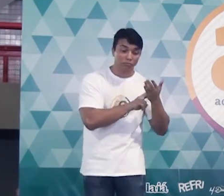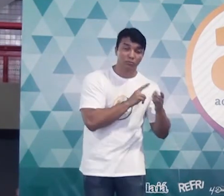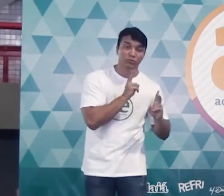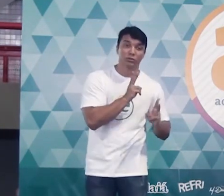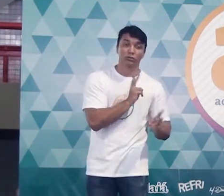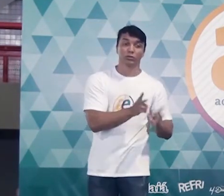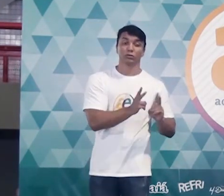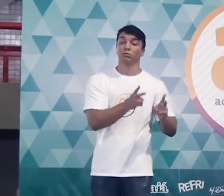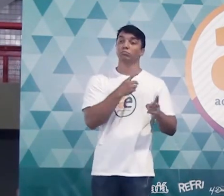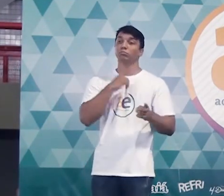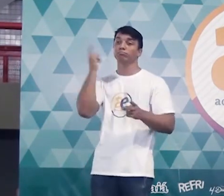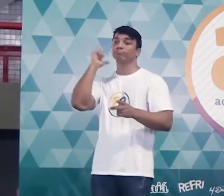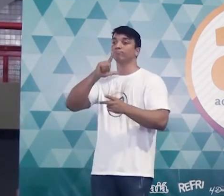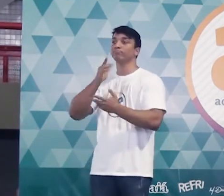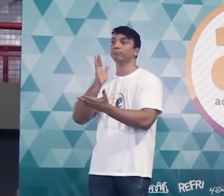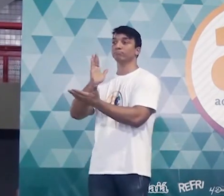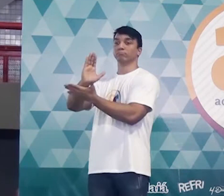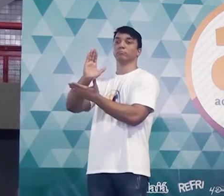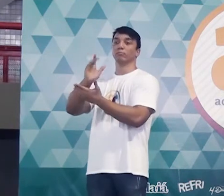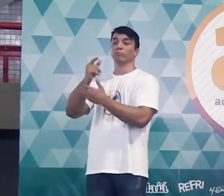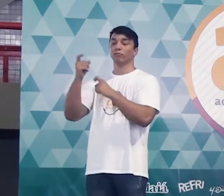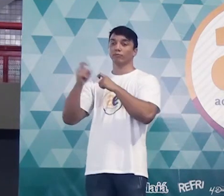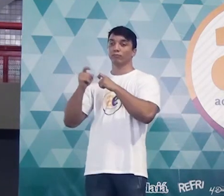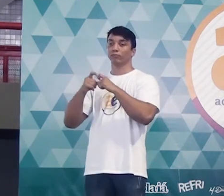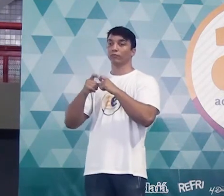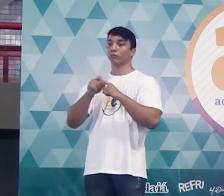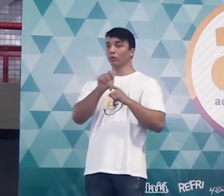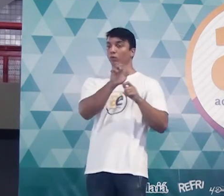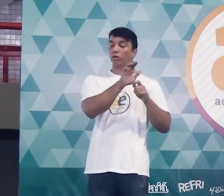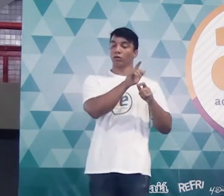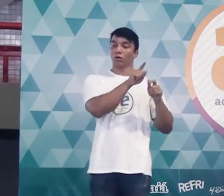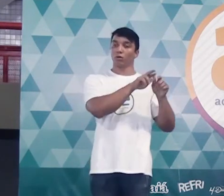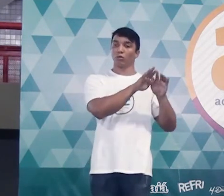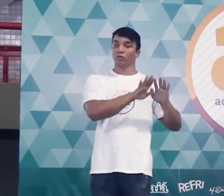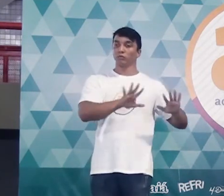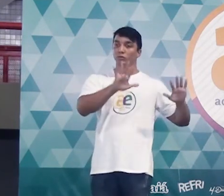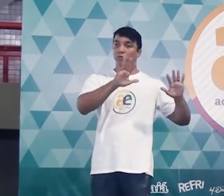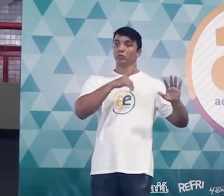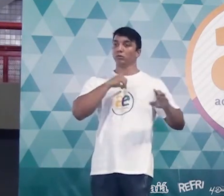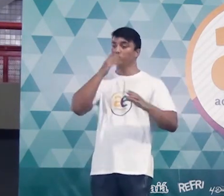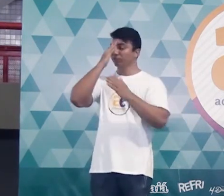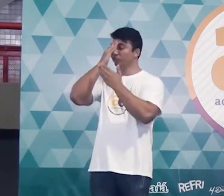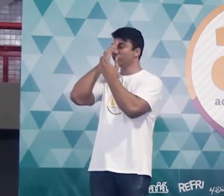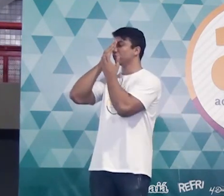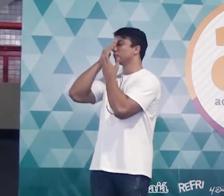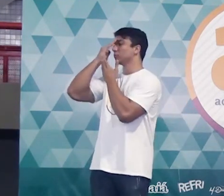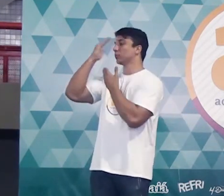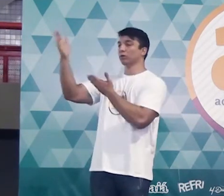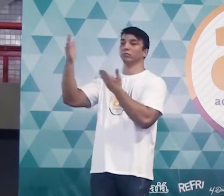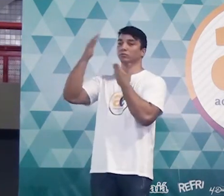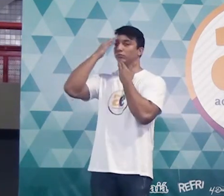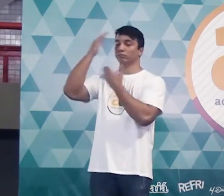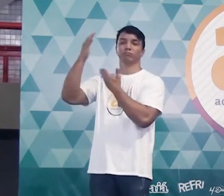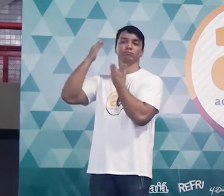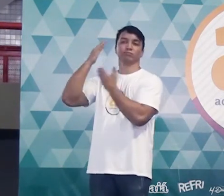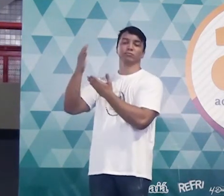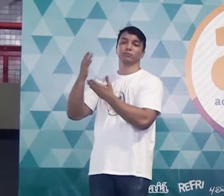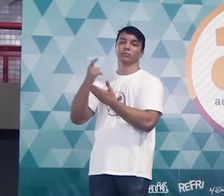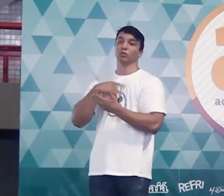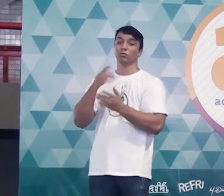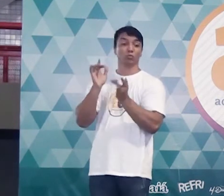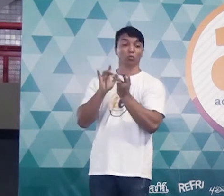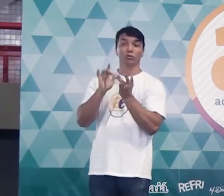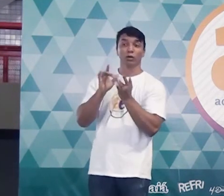no dia que ele passou, que ele viu que ele passou em medicina na UFC, ele me agradeceu bastante. Porque eu estou deixando aí